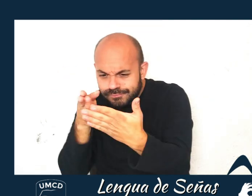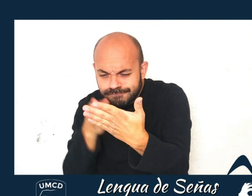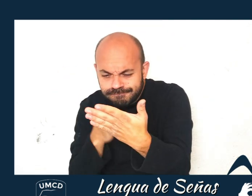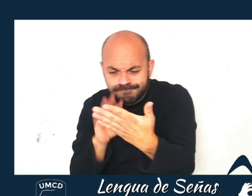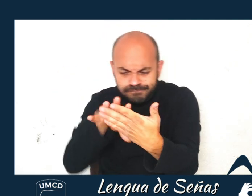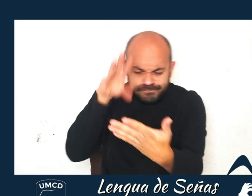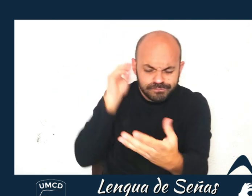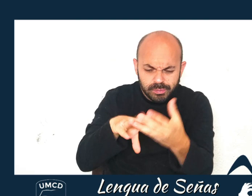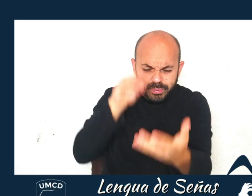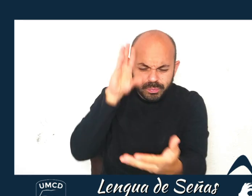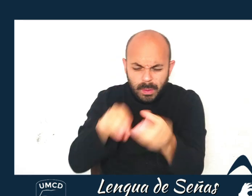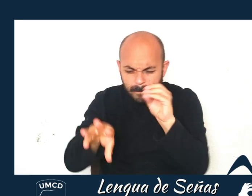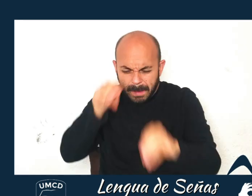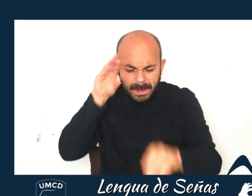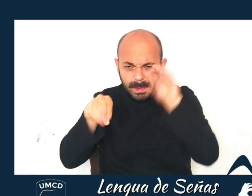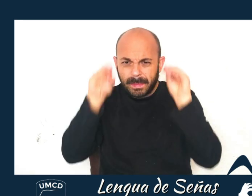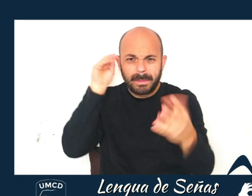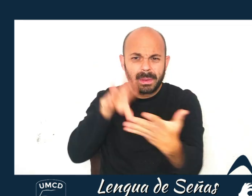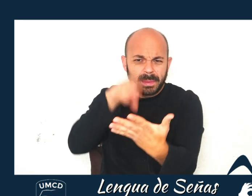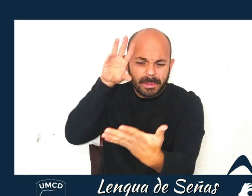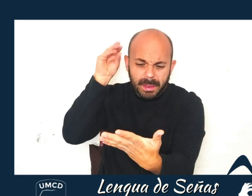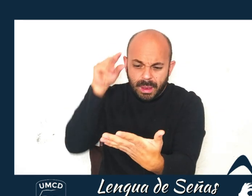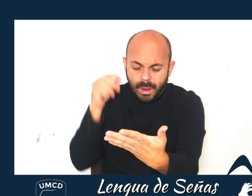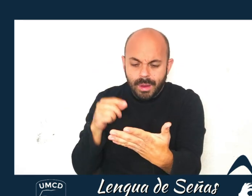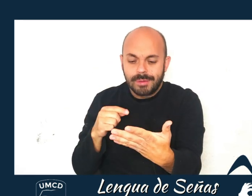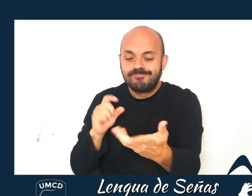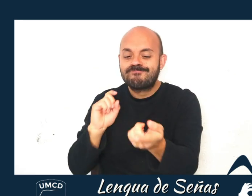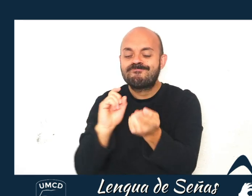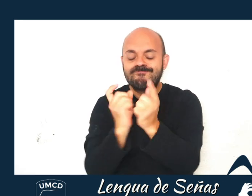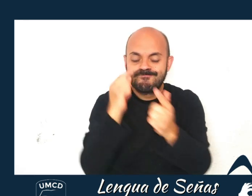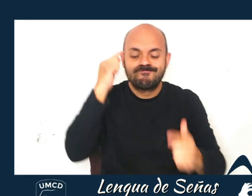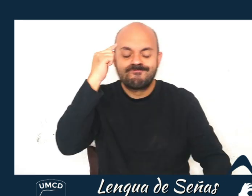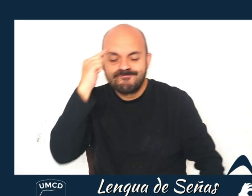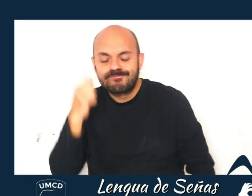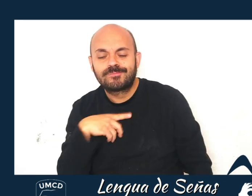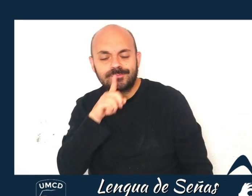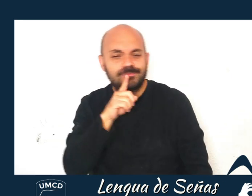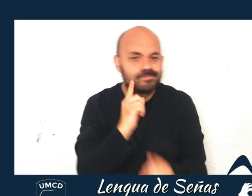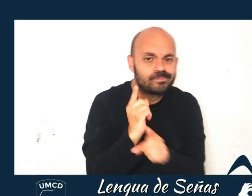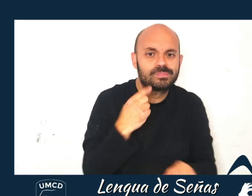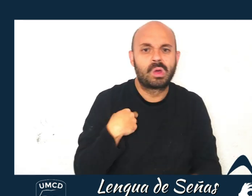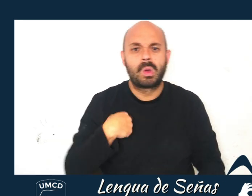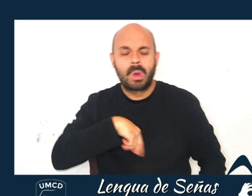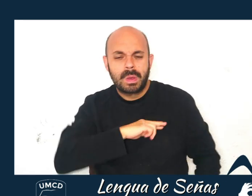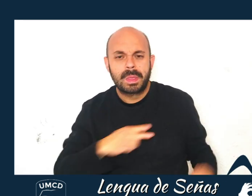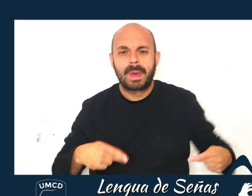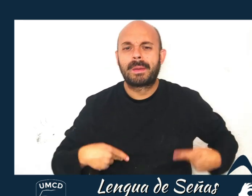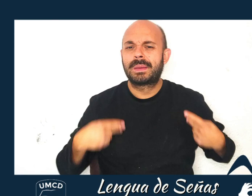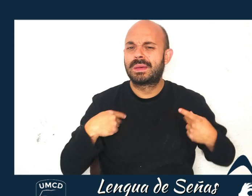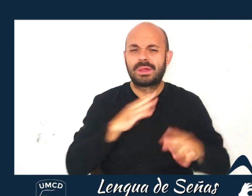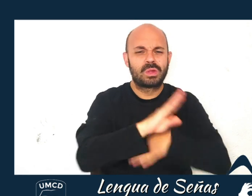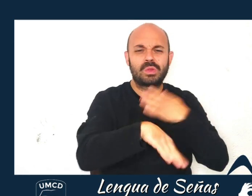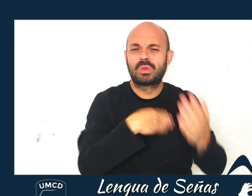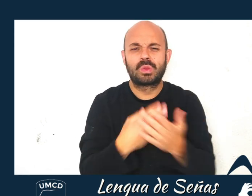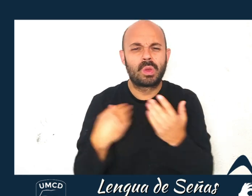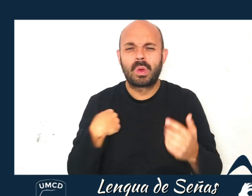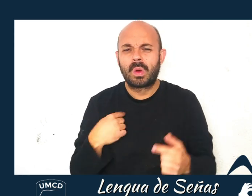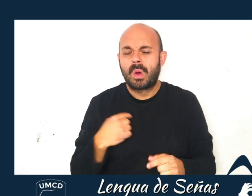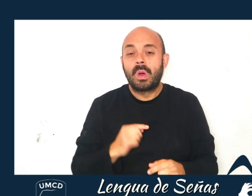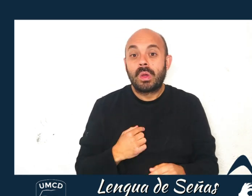nuestro entendimiento irá cambiando. Y en esa renovación, nuestra vida, nuestro comportamiento, nuestra